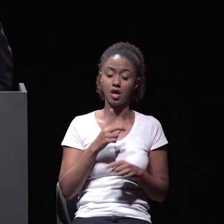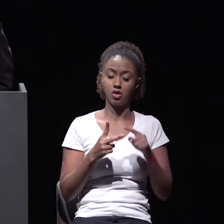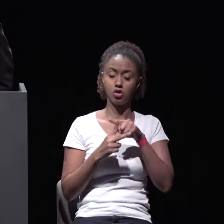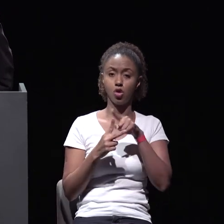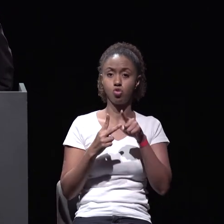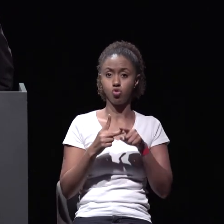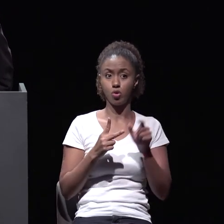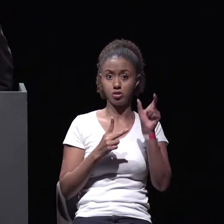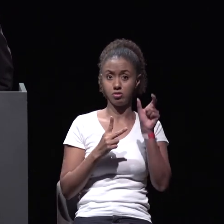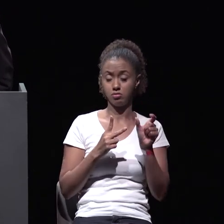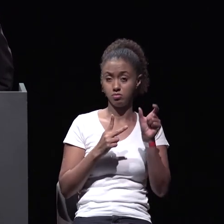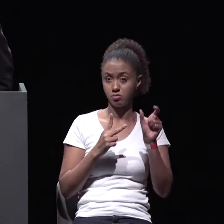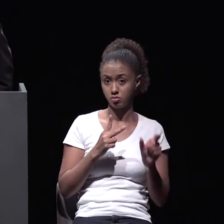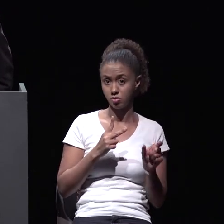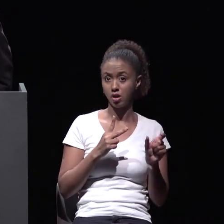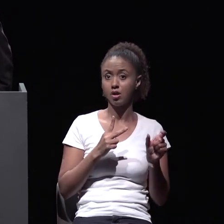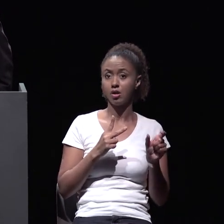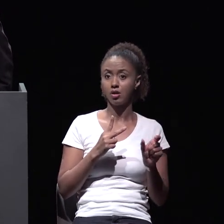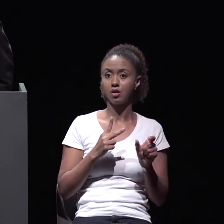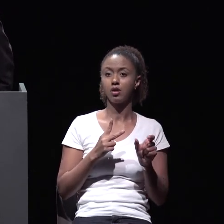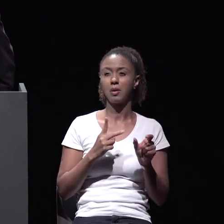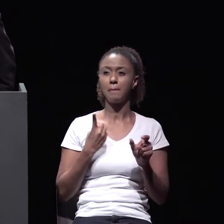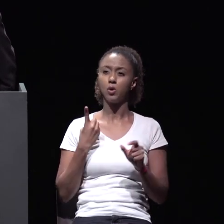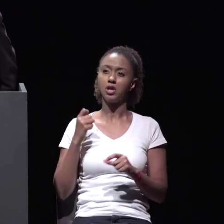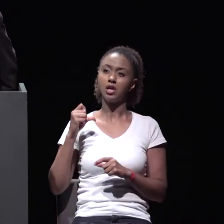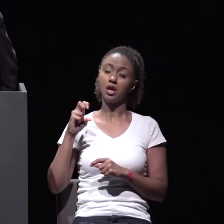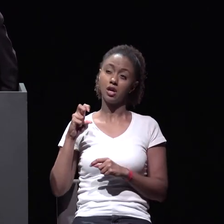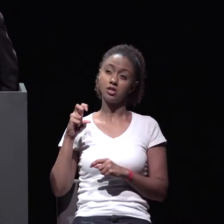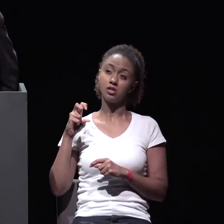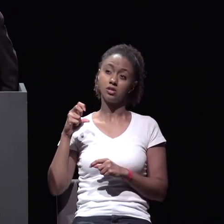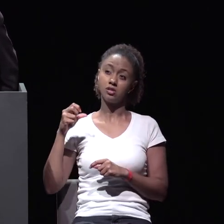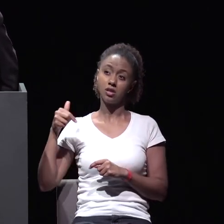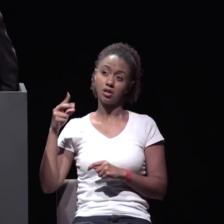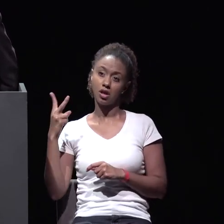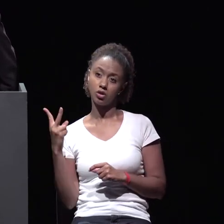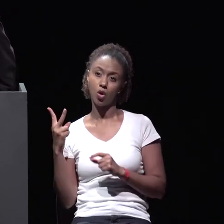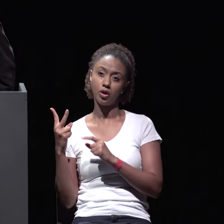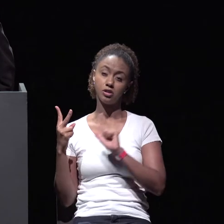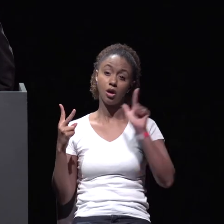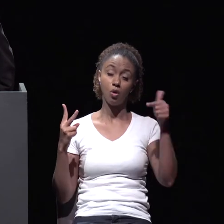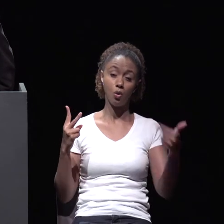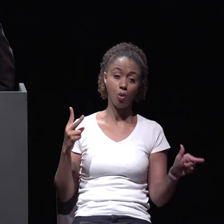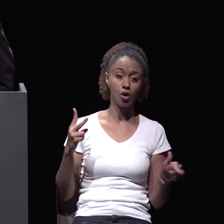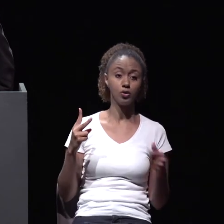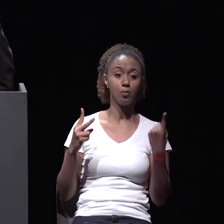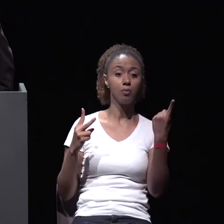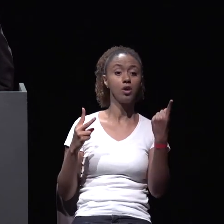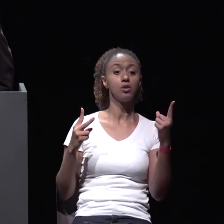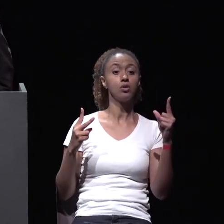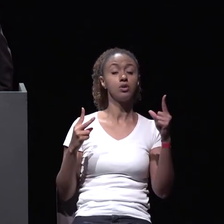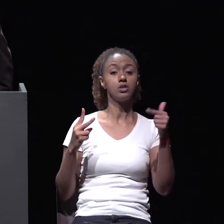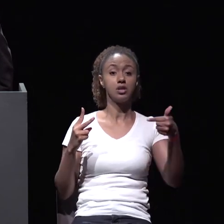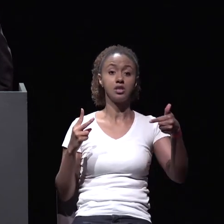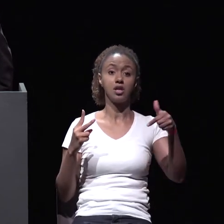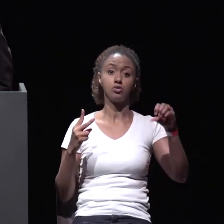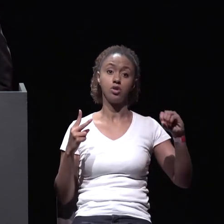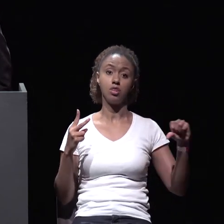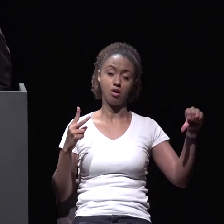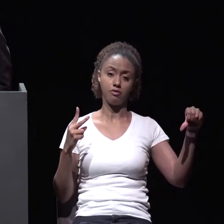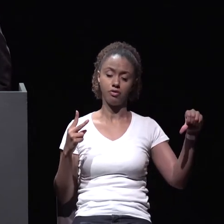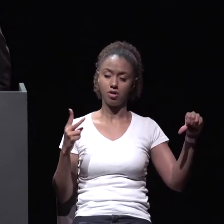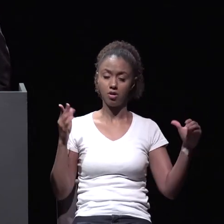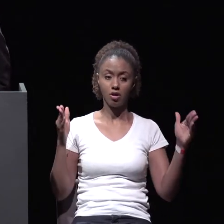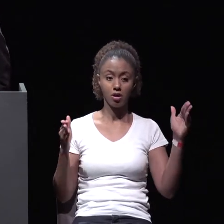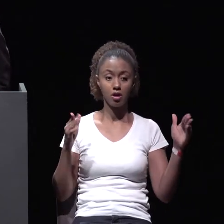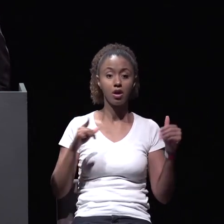muito muito relevante onde 1532 e outro de 1709 e que eram o códigos nas regulações sobre